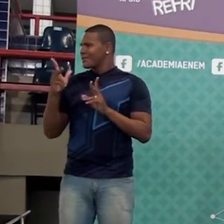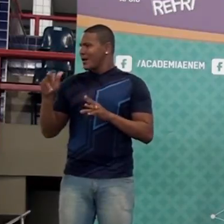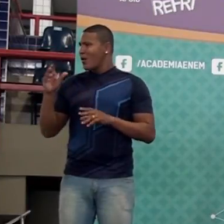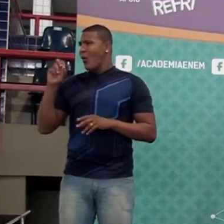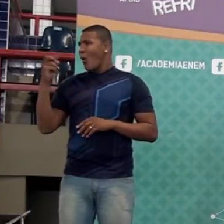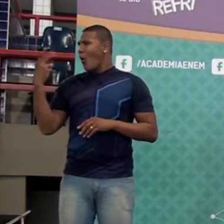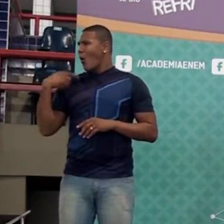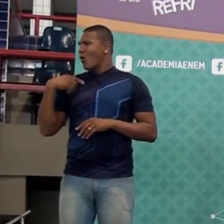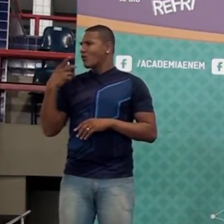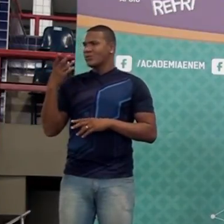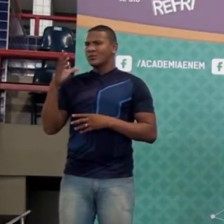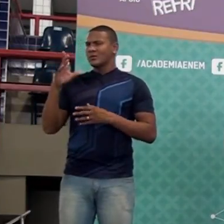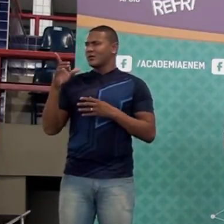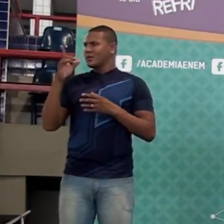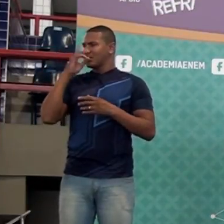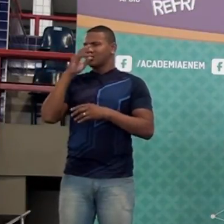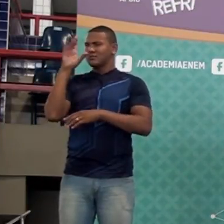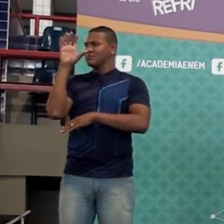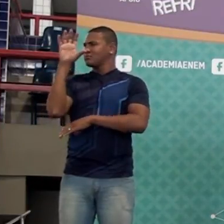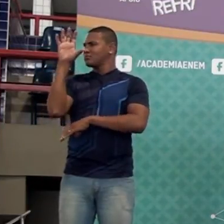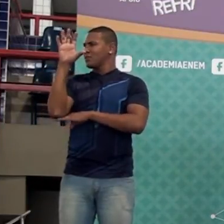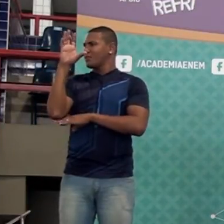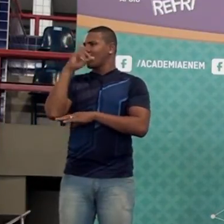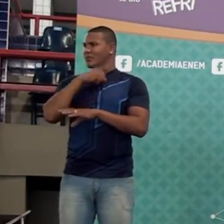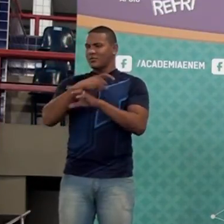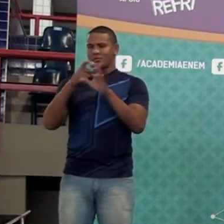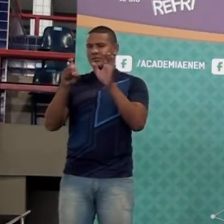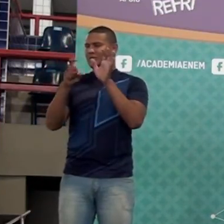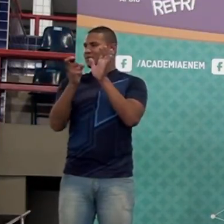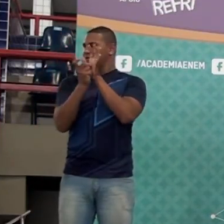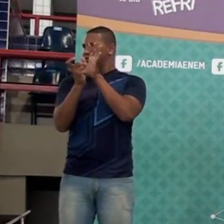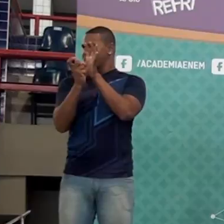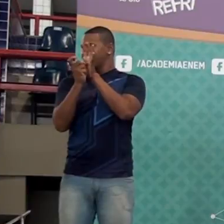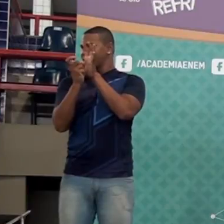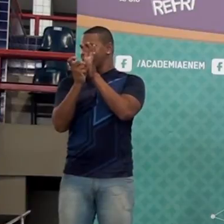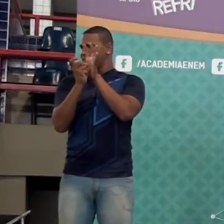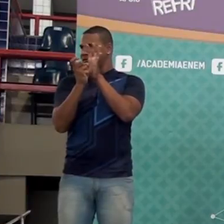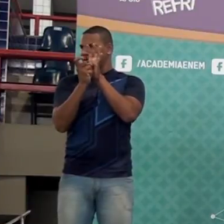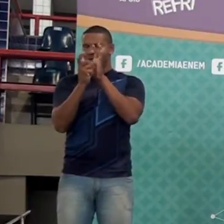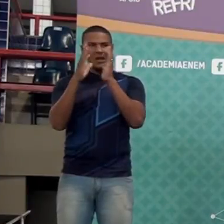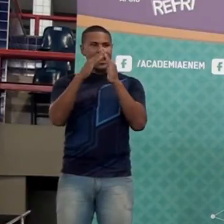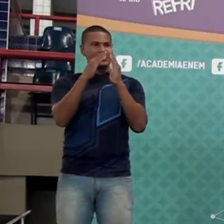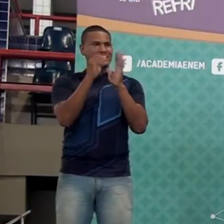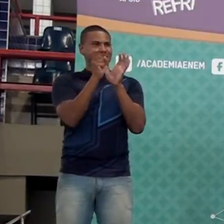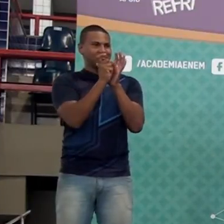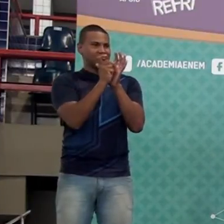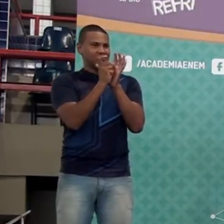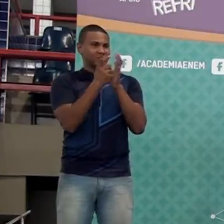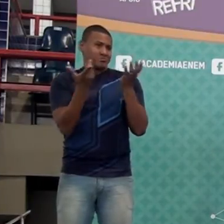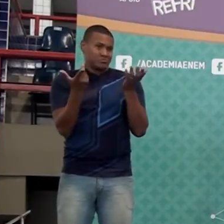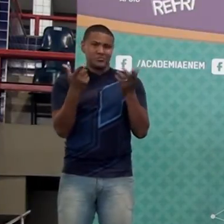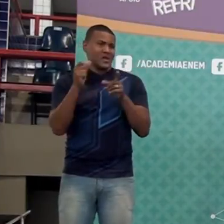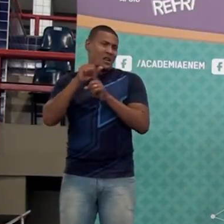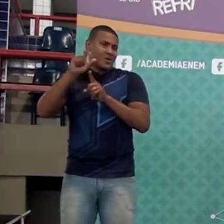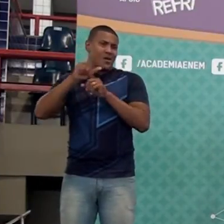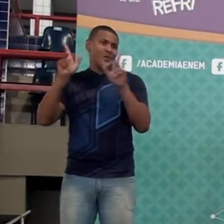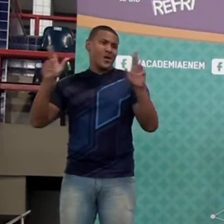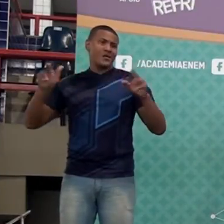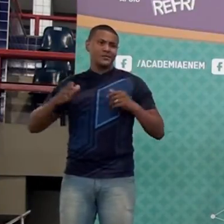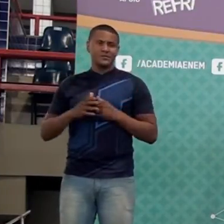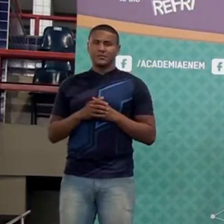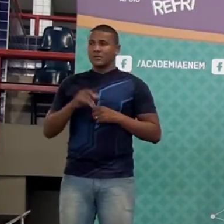paga mensalmente, funciona da mesma forma. Você paga uma taxa mensal. Aí como é que eles fazem? Eles instalam na casa